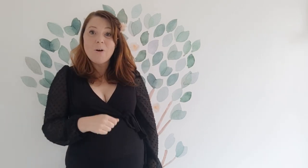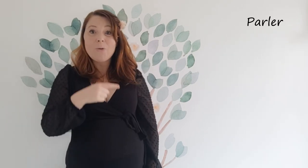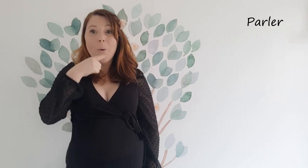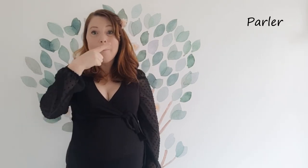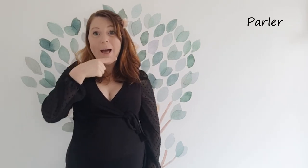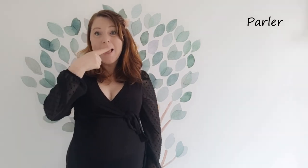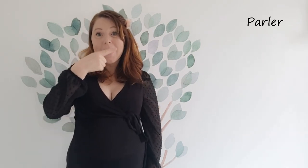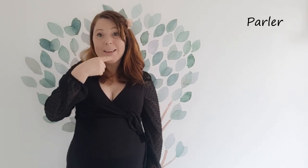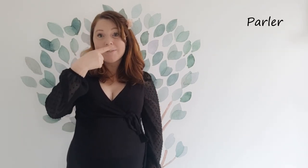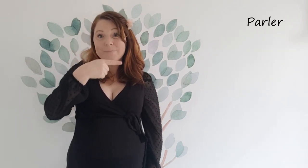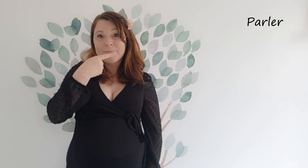de parler.